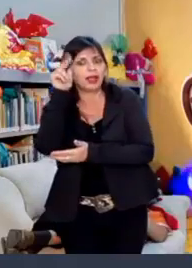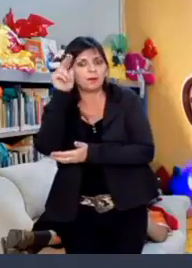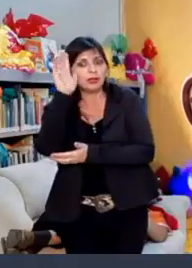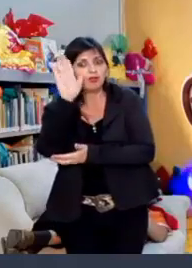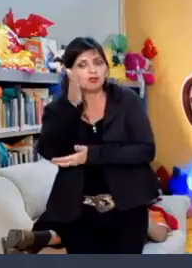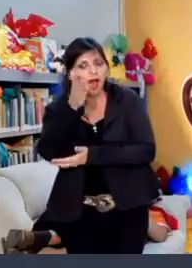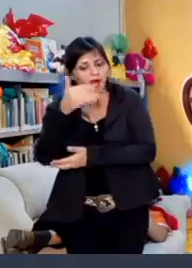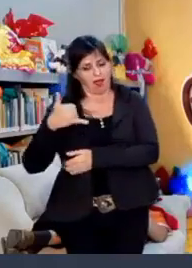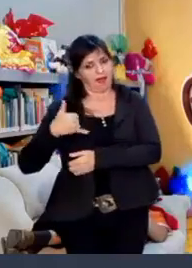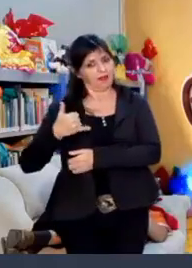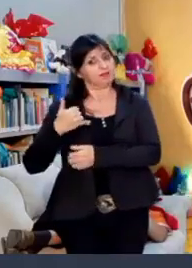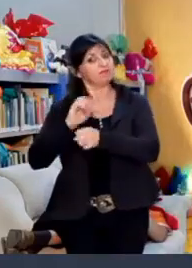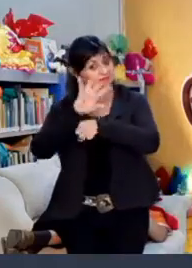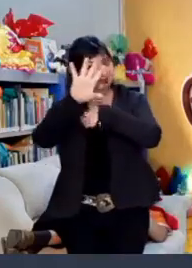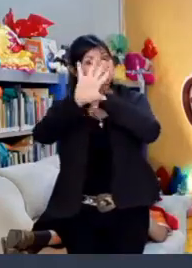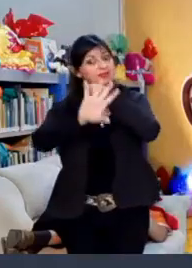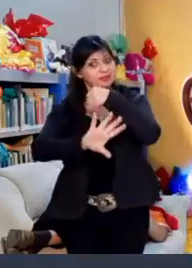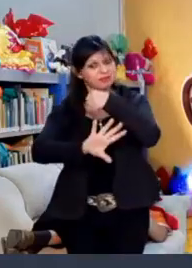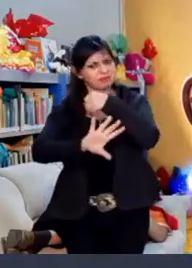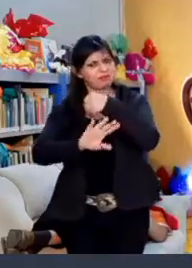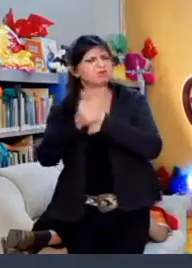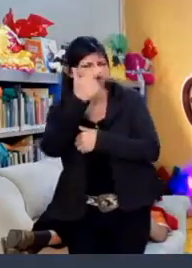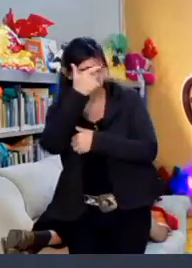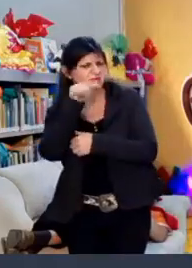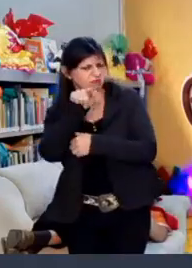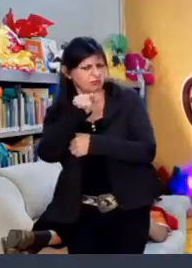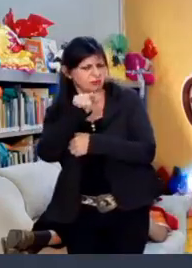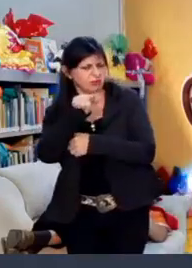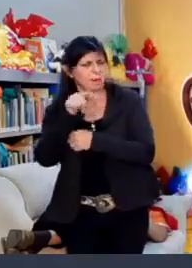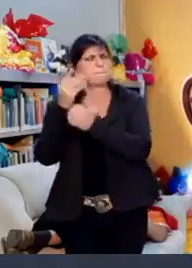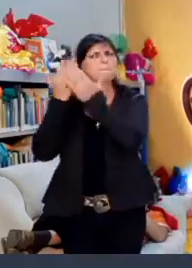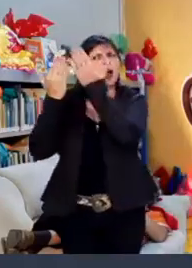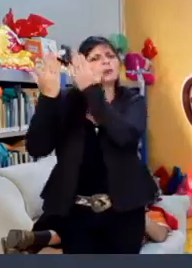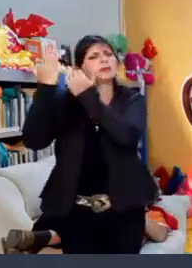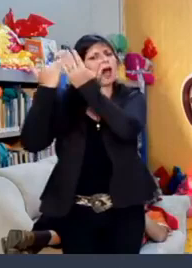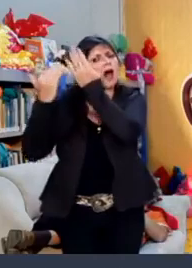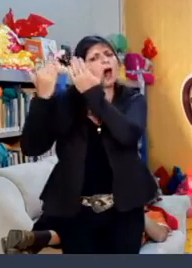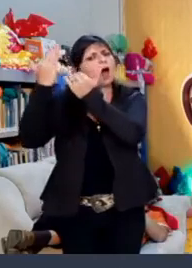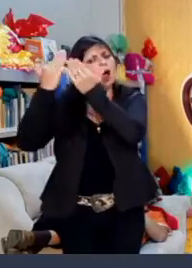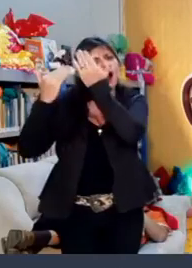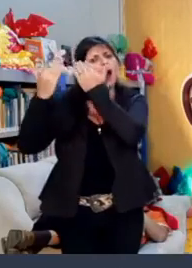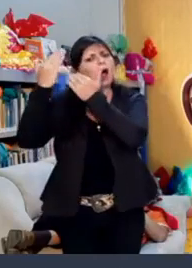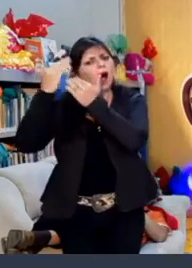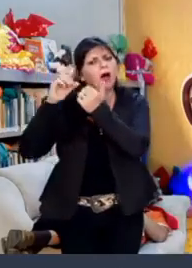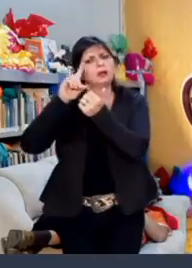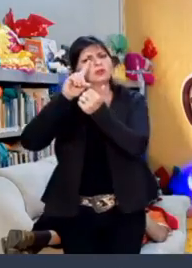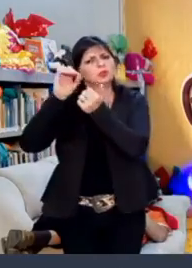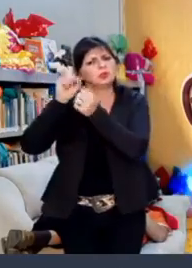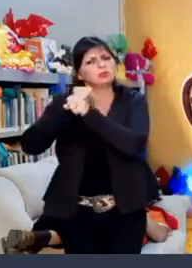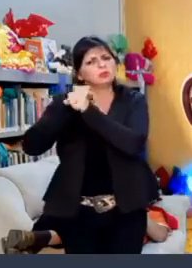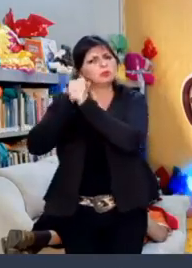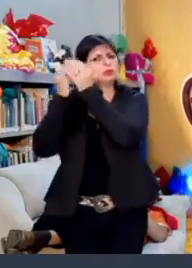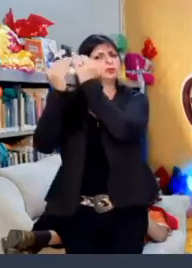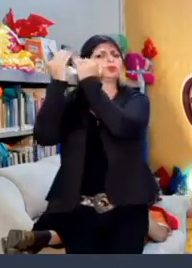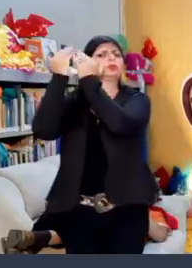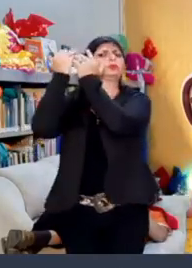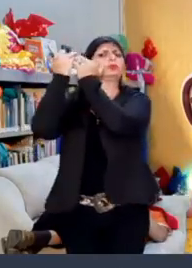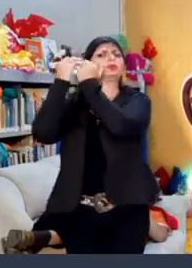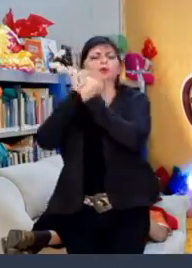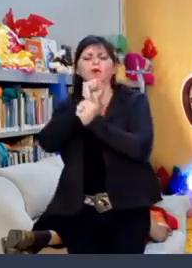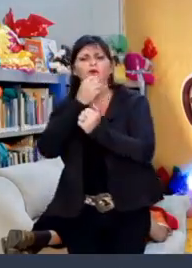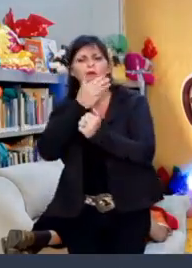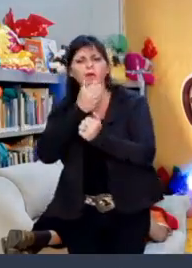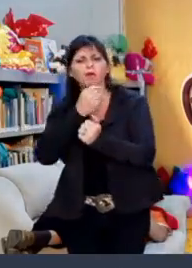que lá nos primórdios, lá quando nossos avós, bisavós vieram para cá, vieram